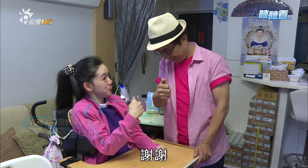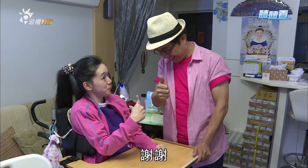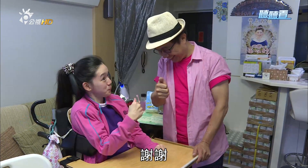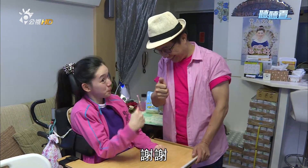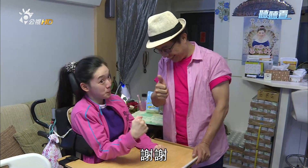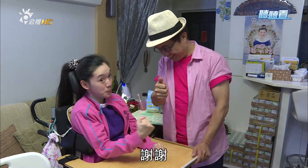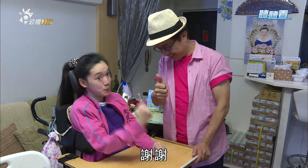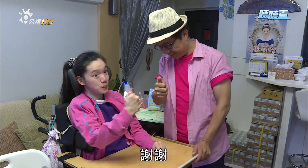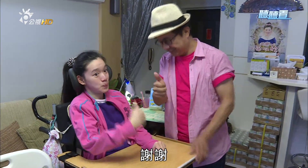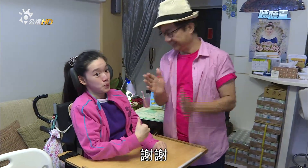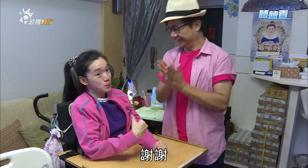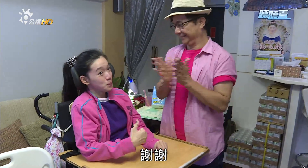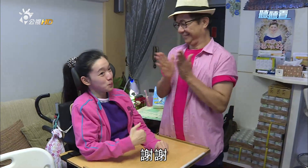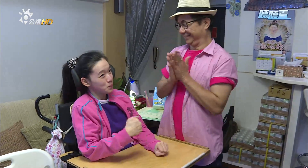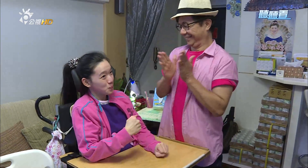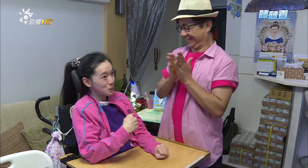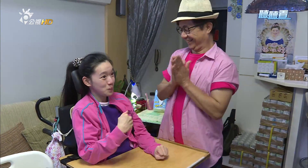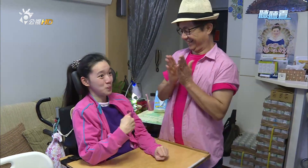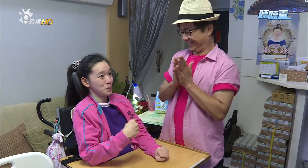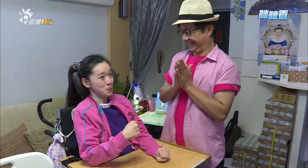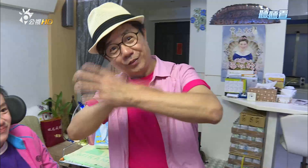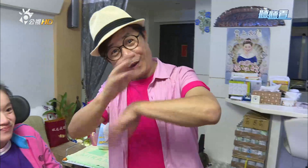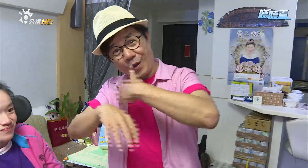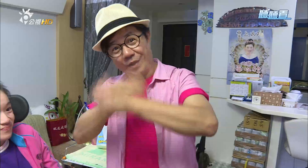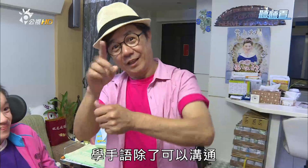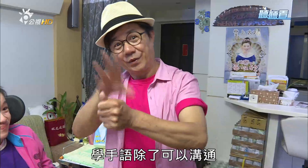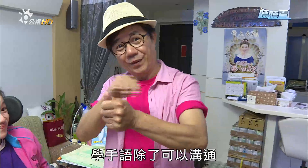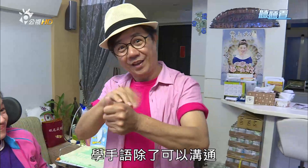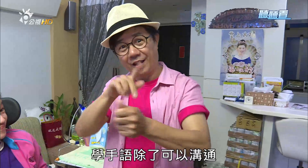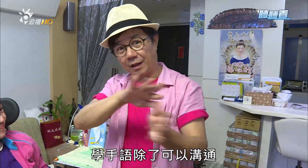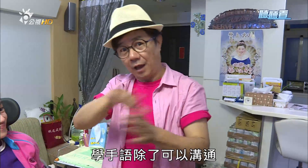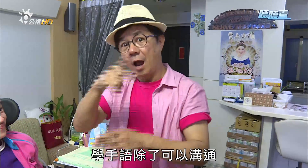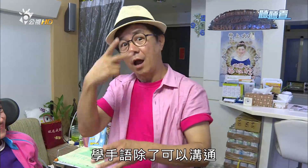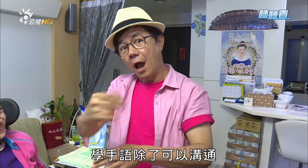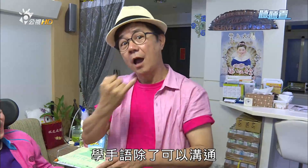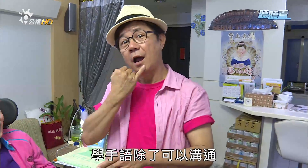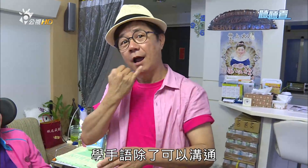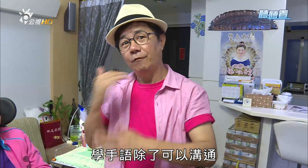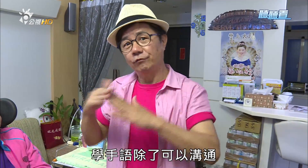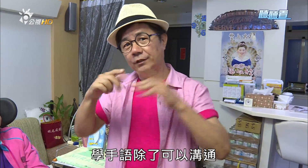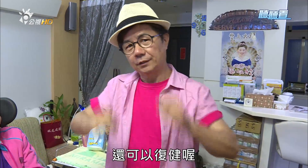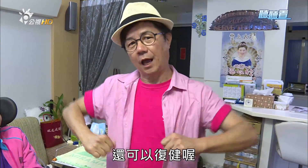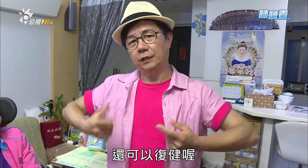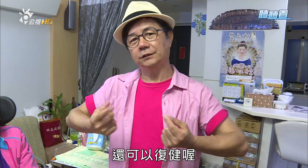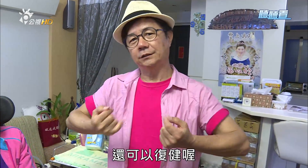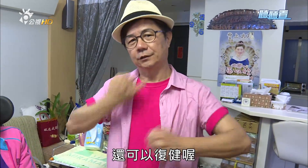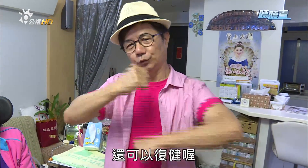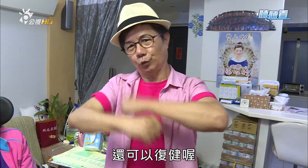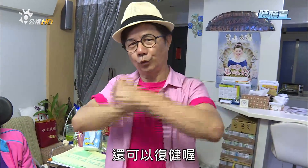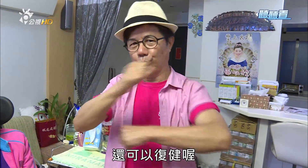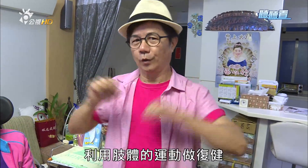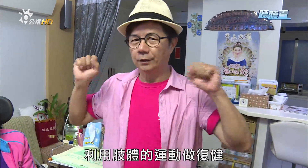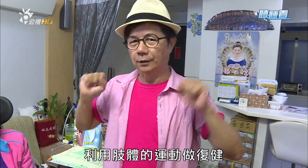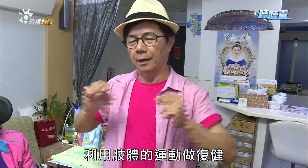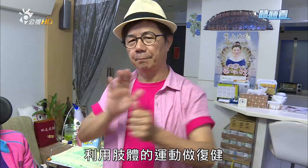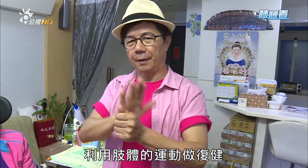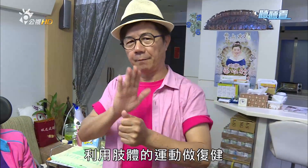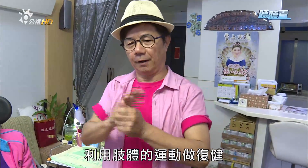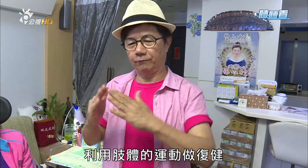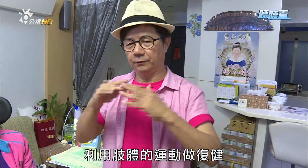谢谢。 啊，哎呀，哈哈。学手语啊，除了可以沟通还可以复健哦，利用肢体的运动做